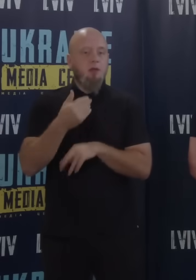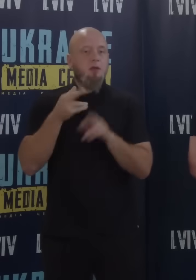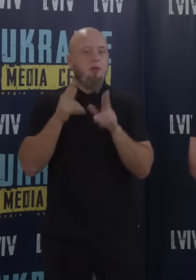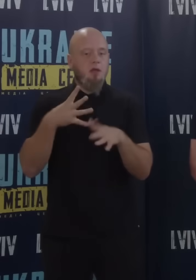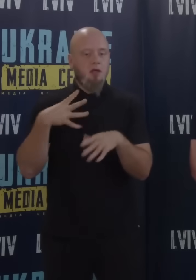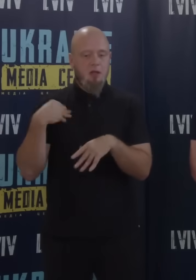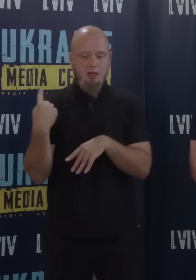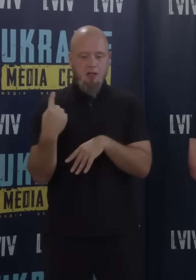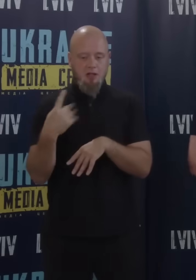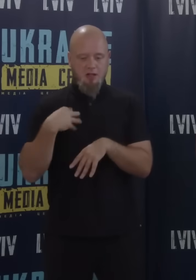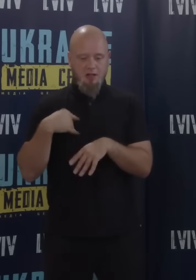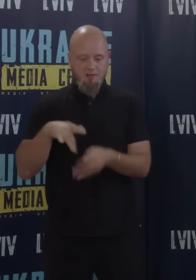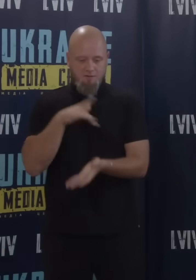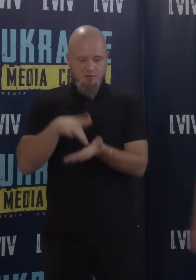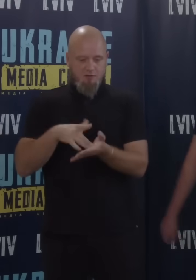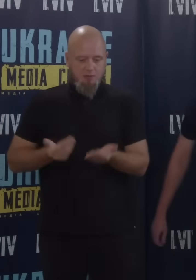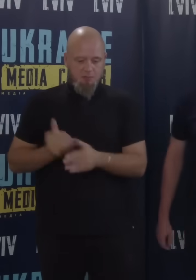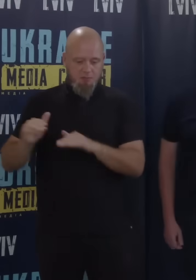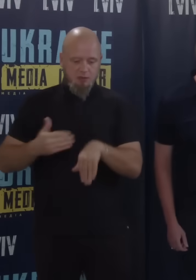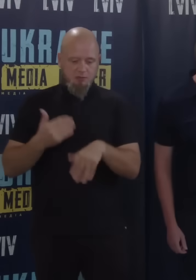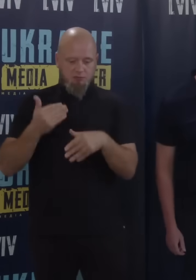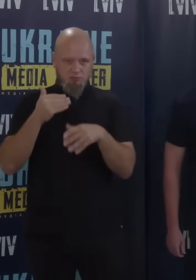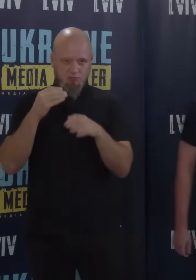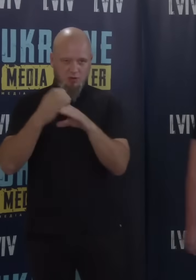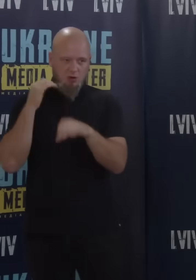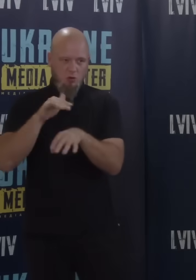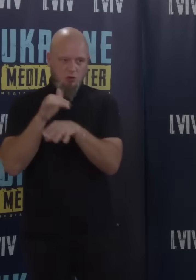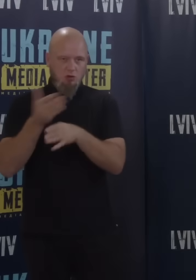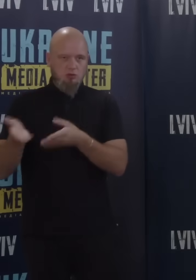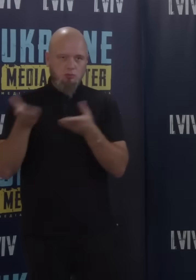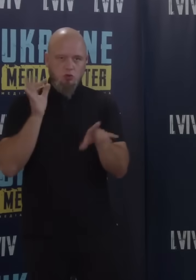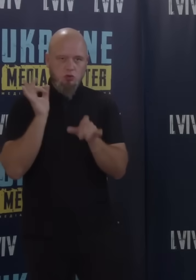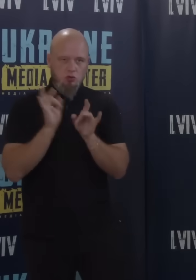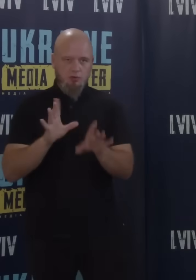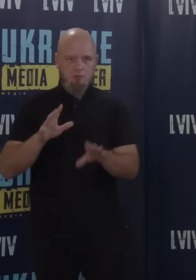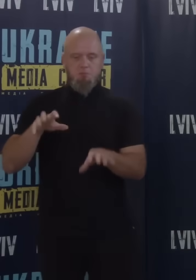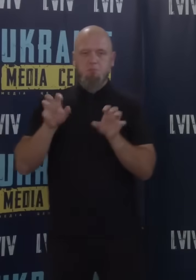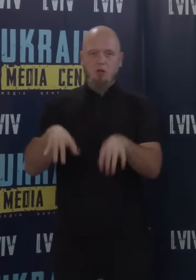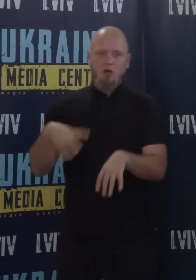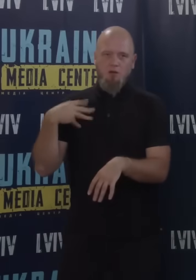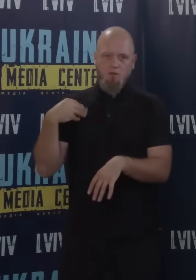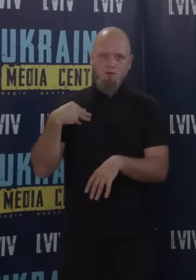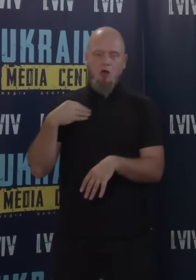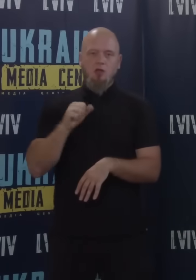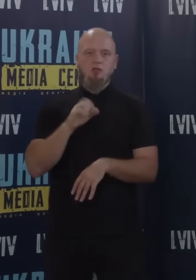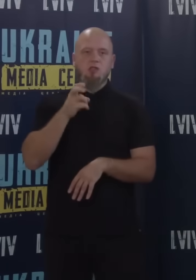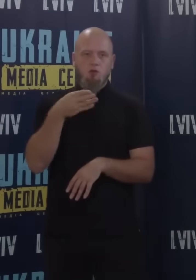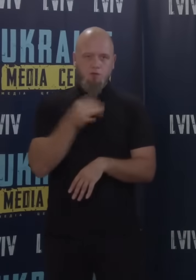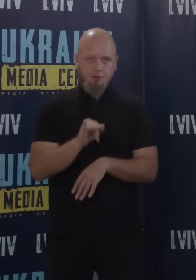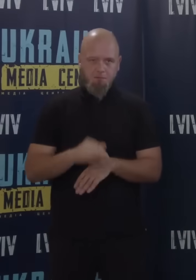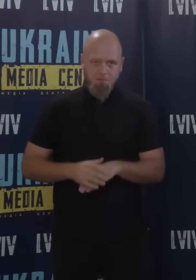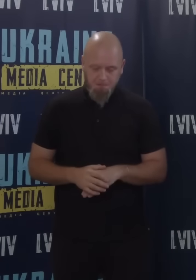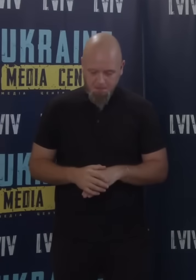Як Львів пережив нічну ракетну атаку, запрошую розповісти мера Львова Андрія Садового.